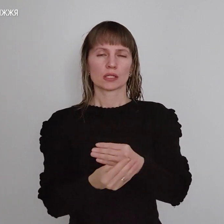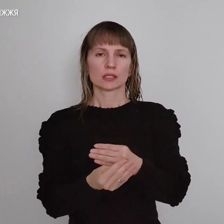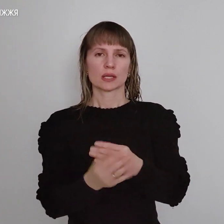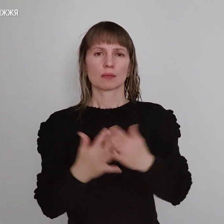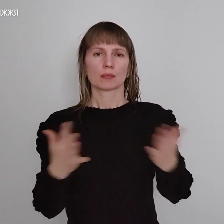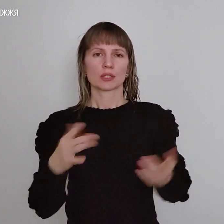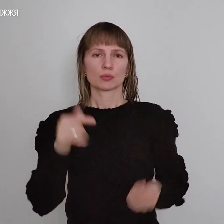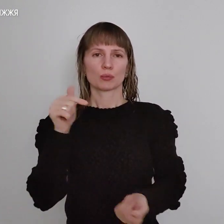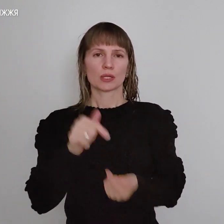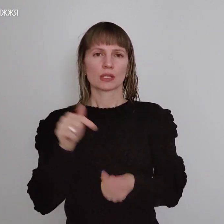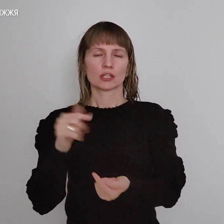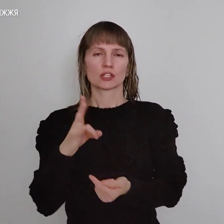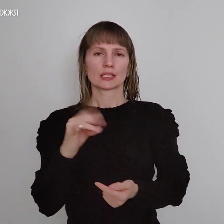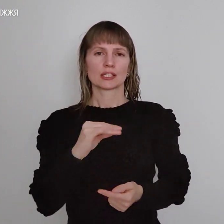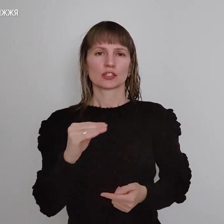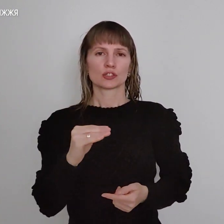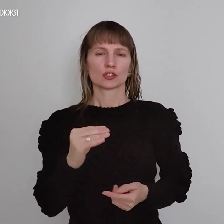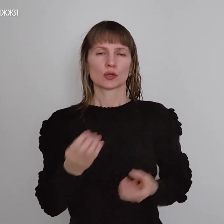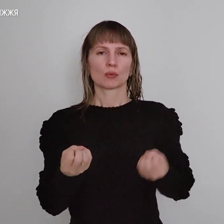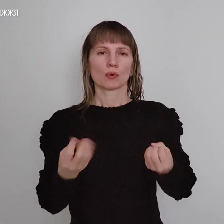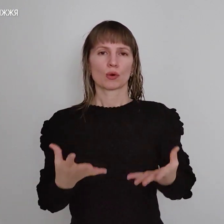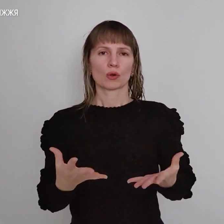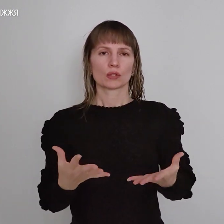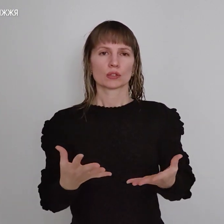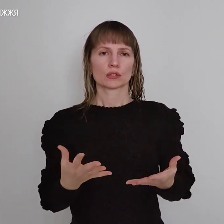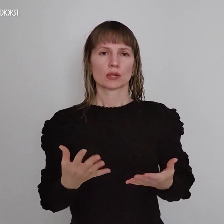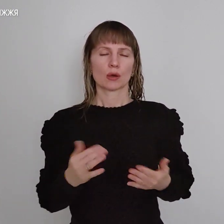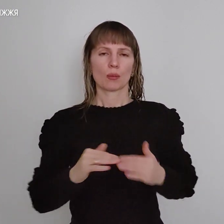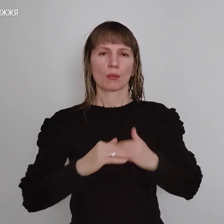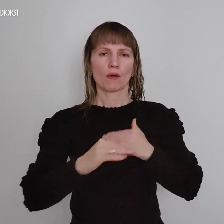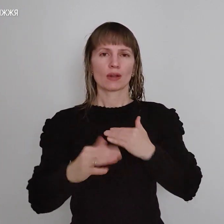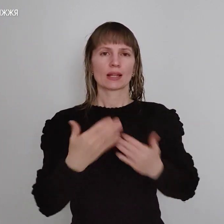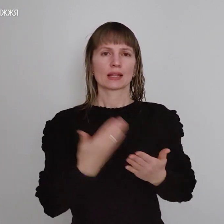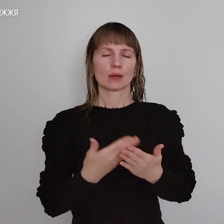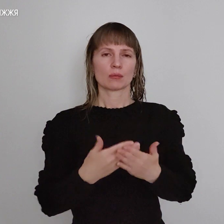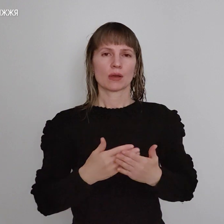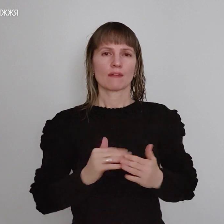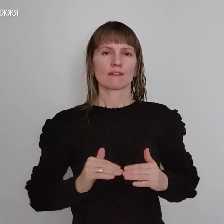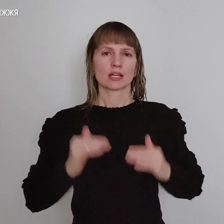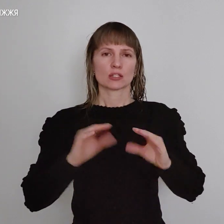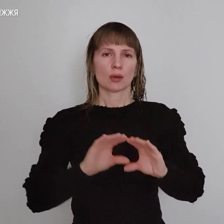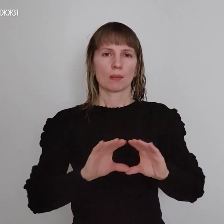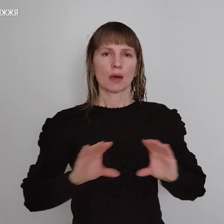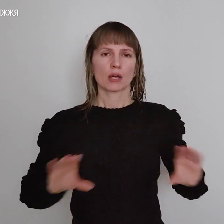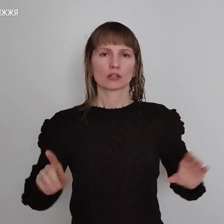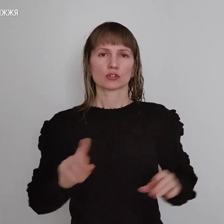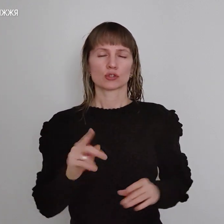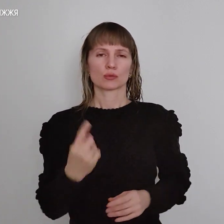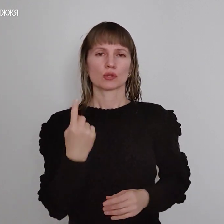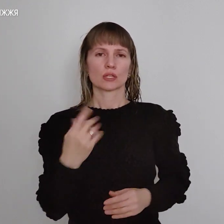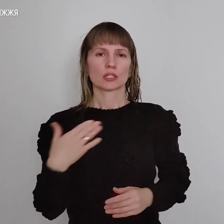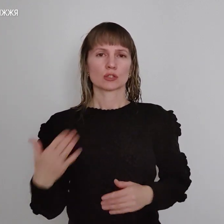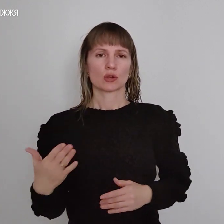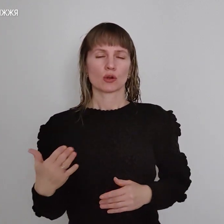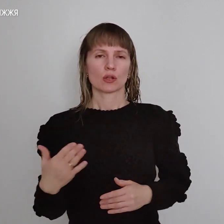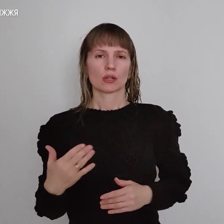підходяще, ніж просто на поверхні, наприклад, високий парбюр, щоб хоча б з однієї сторони від вас прикривав,